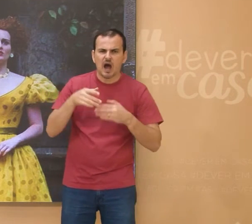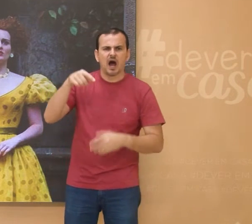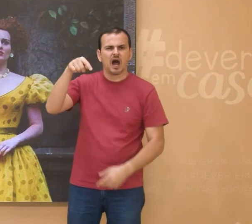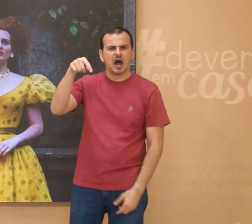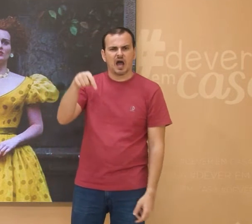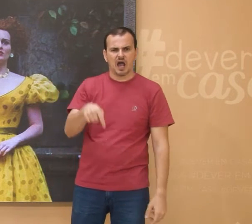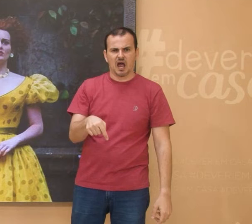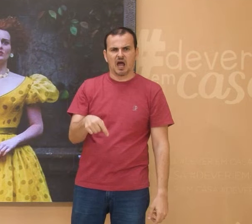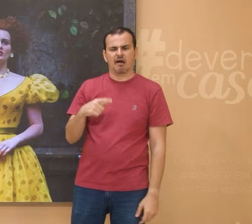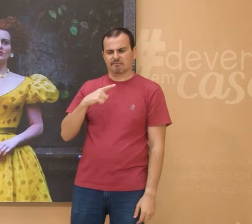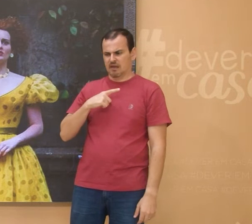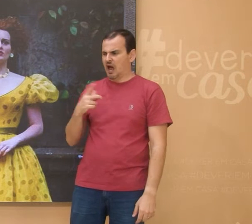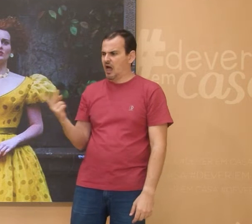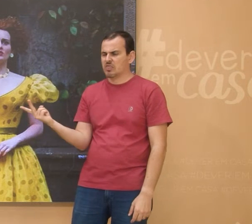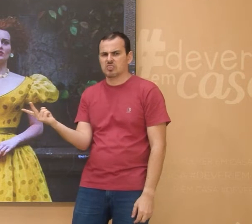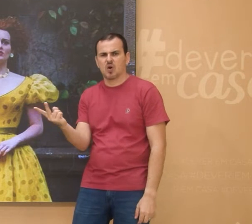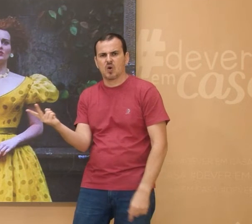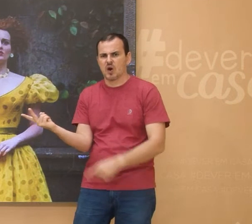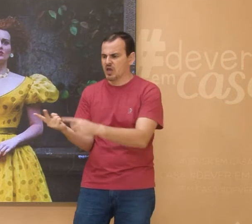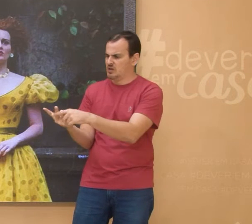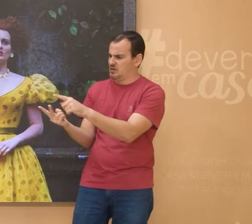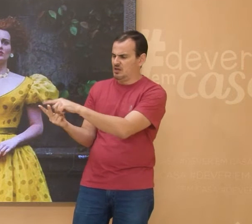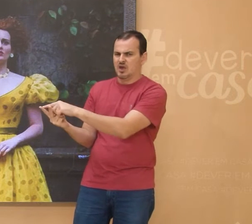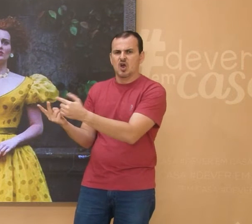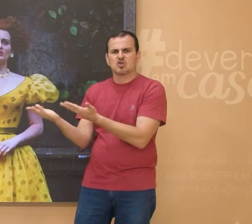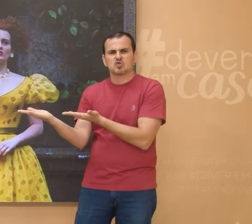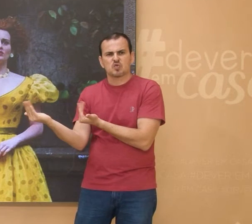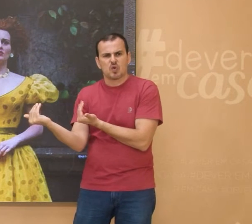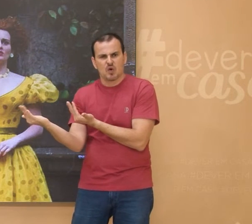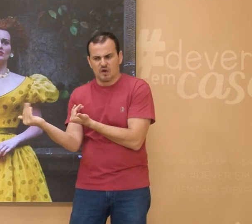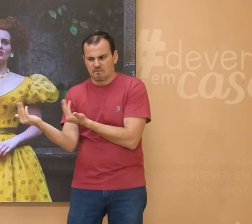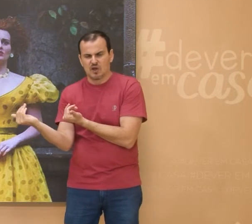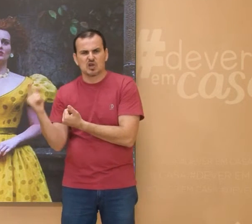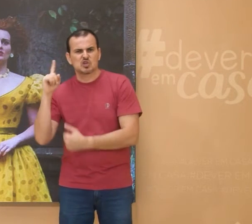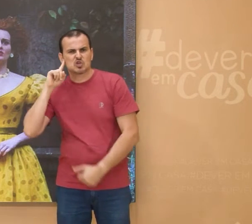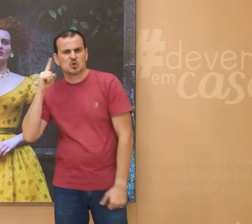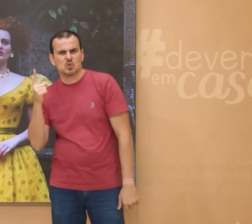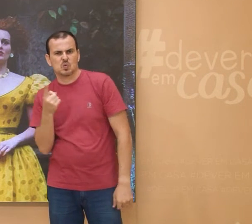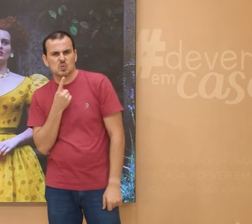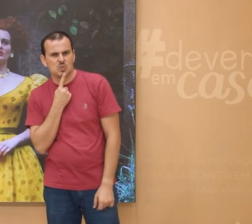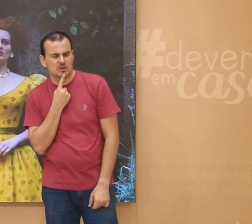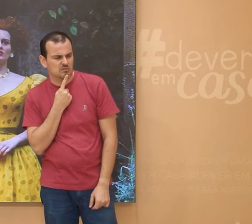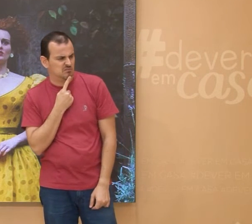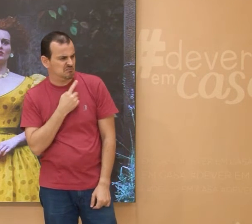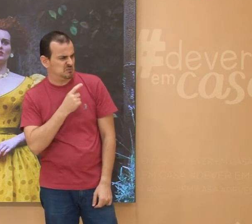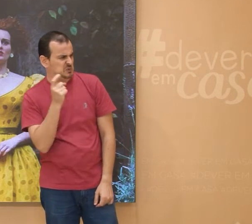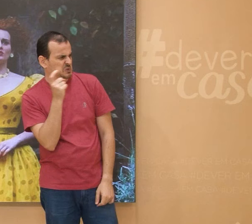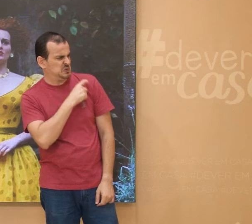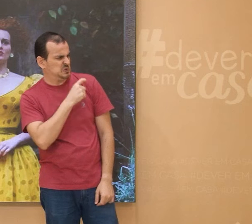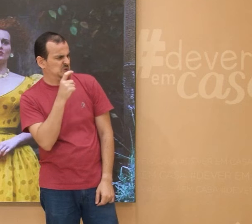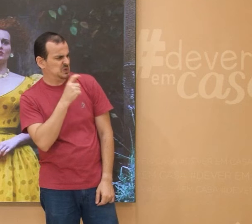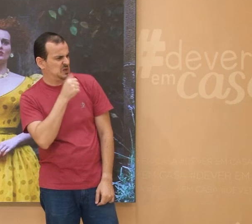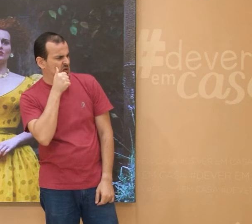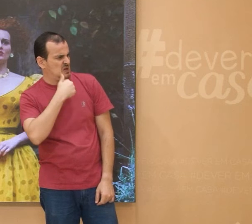Entrem, por favor. Aqui temos duas moças surdas, mentiu a